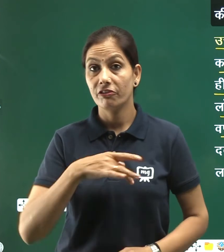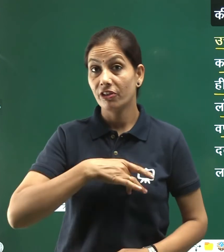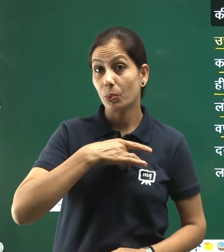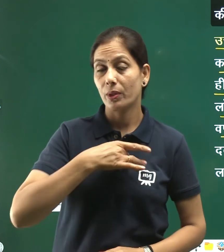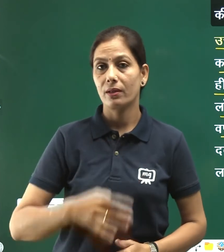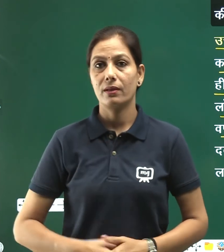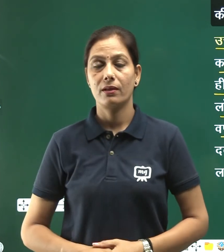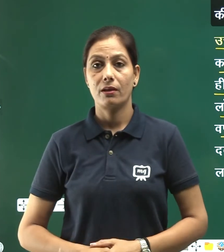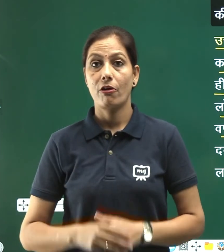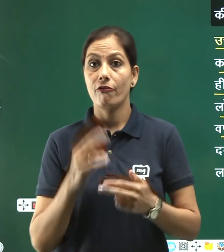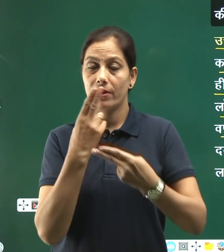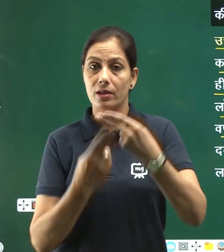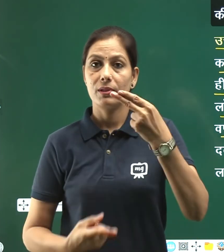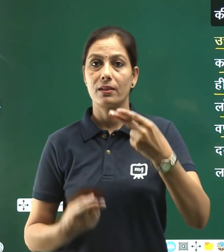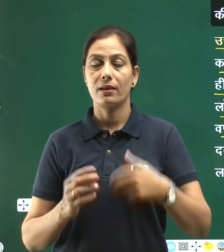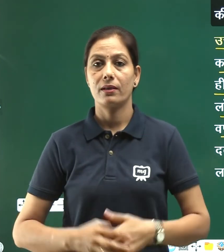वर्णन मिलता है